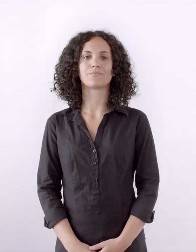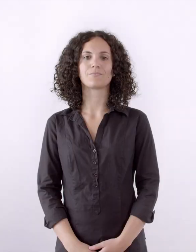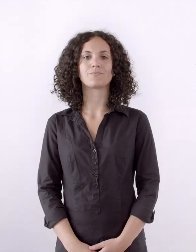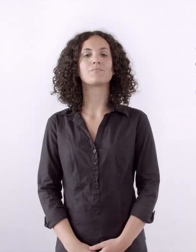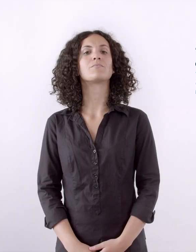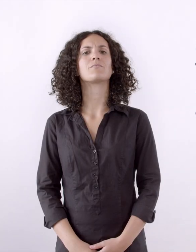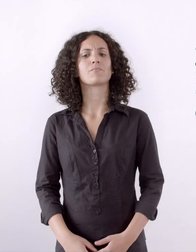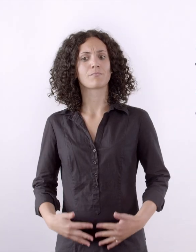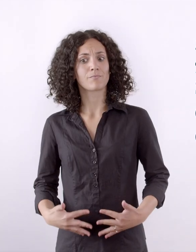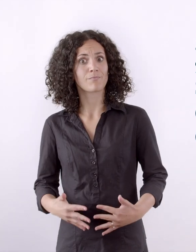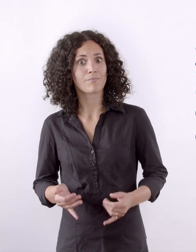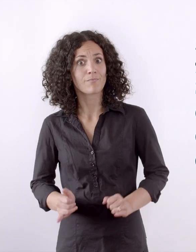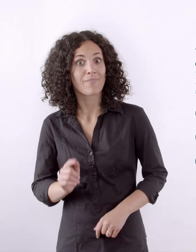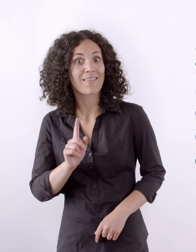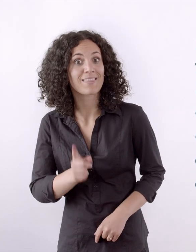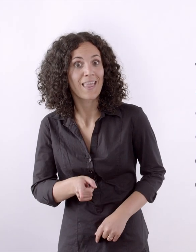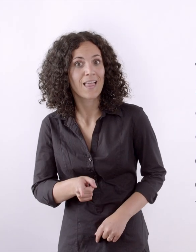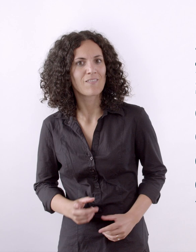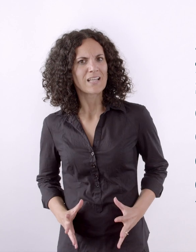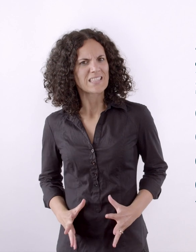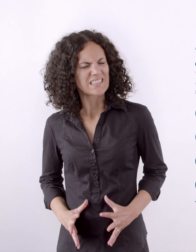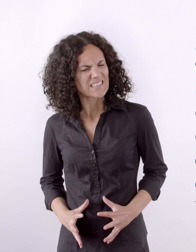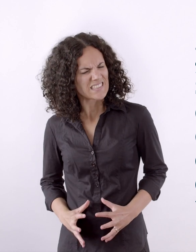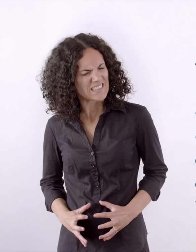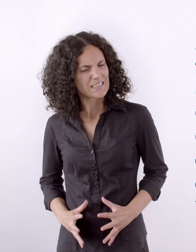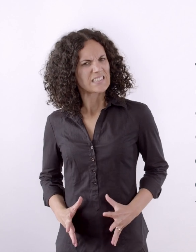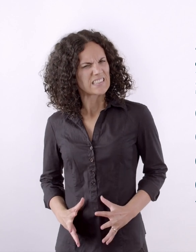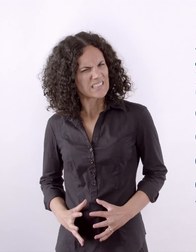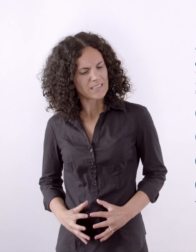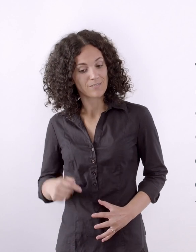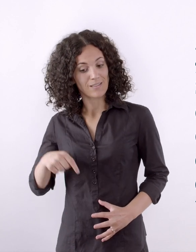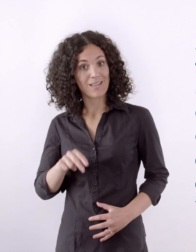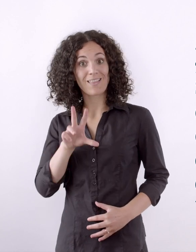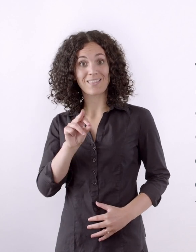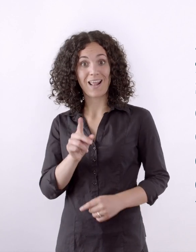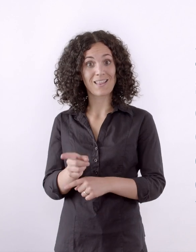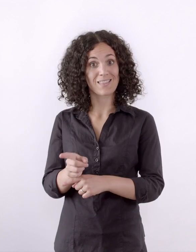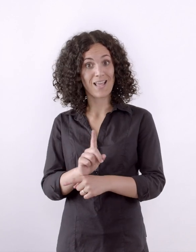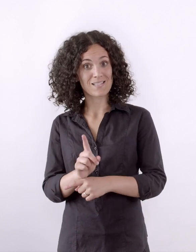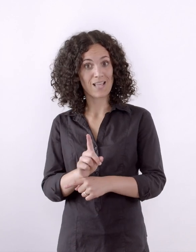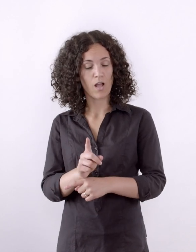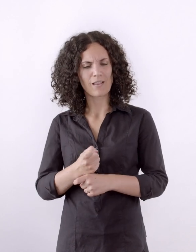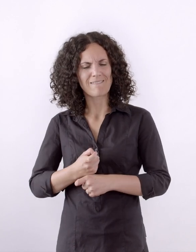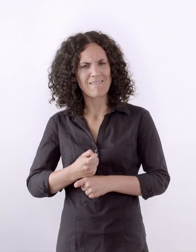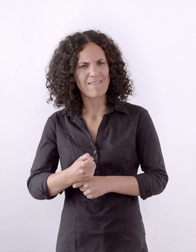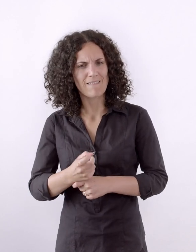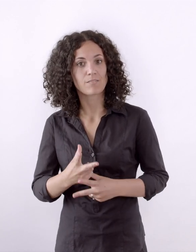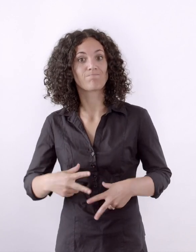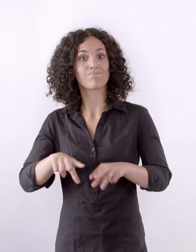Se sei al termine della gravidanza e le contrazioni sono dolorose, forti e regolari. Ciascuna contrazione in questa fase